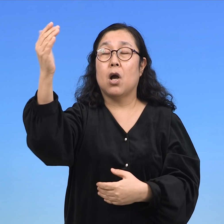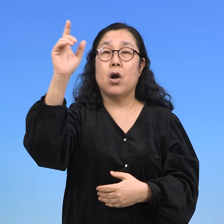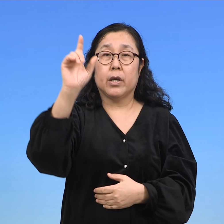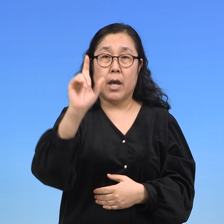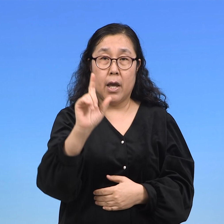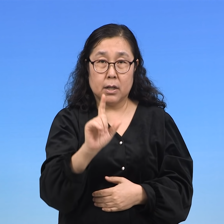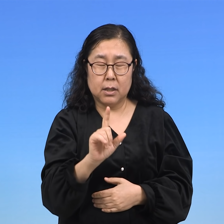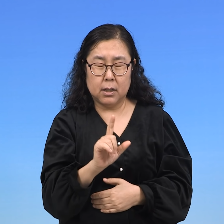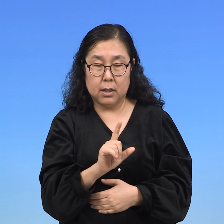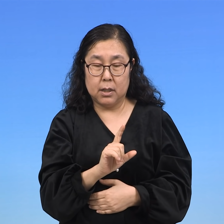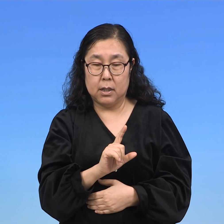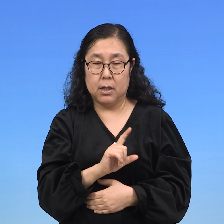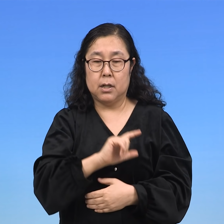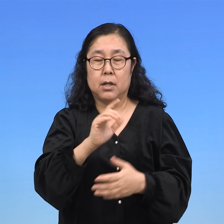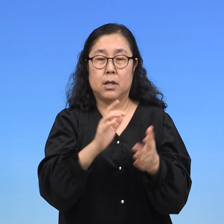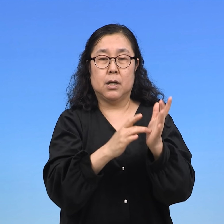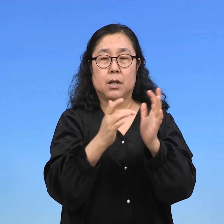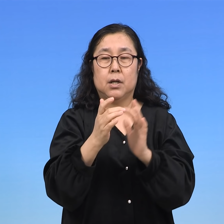능력의 그 이름,